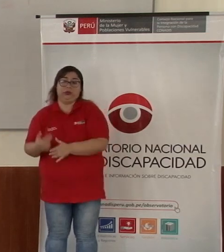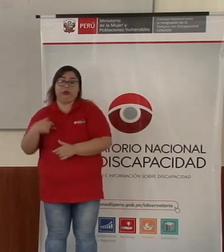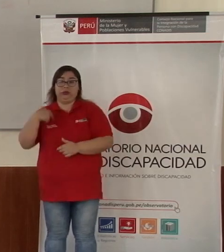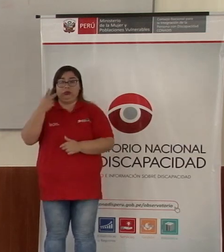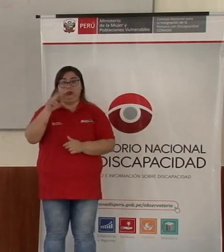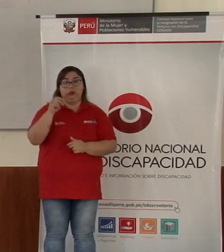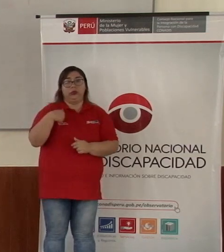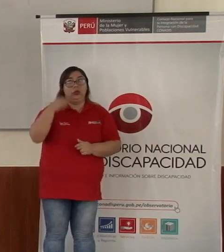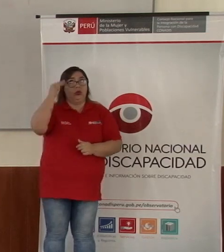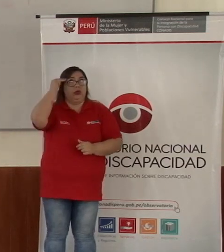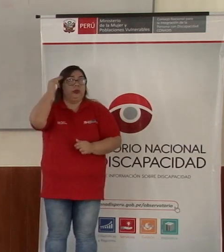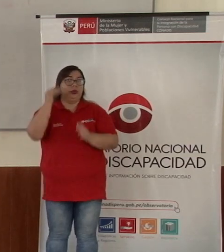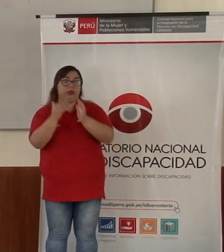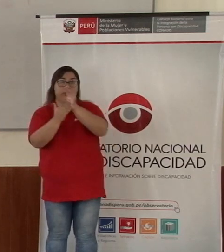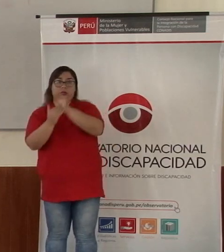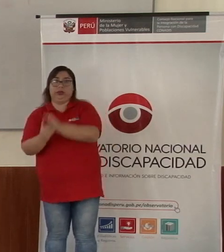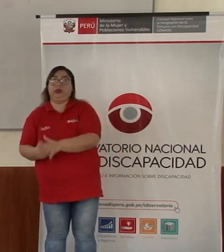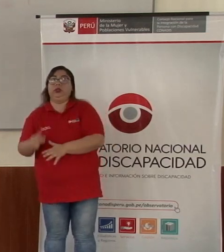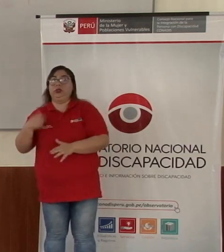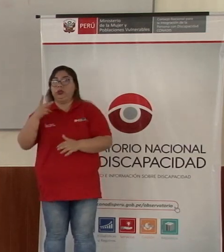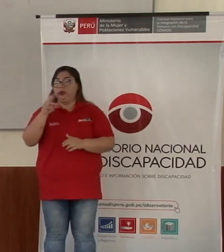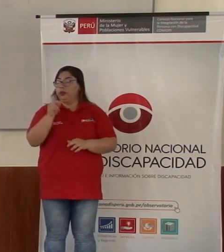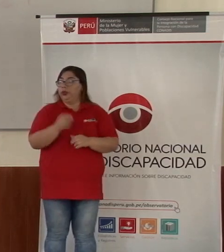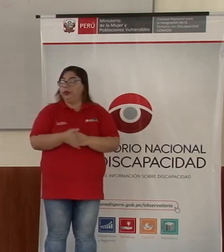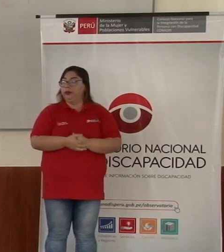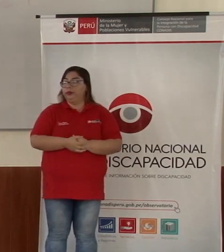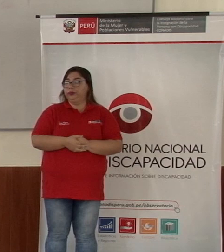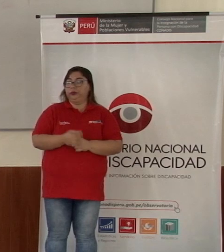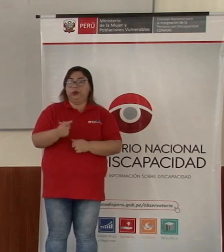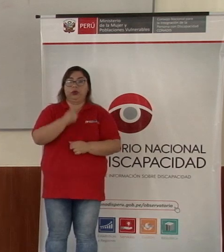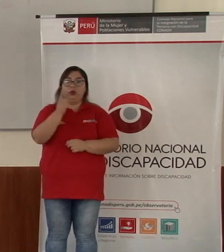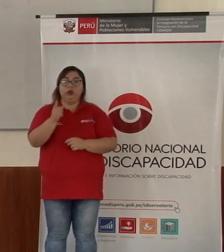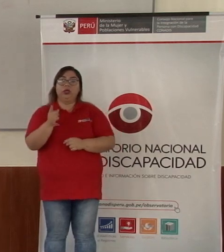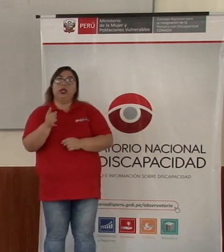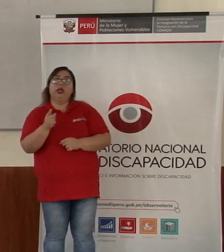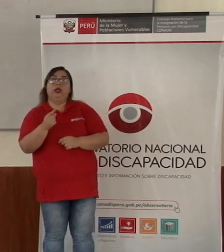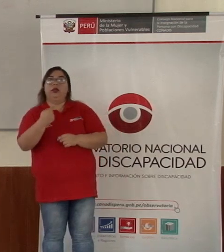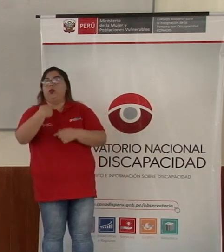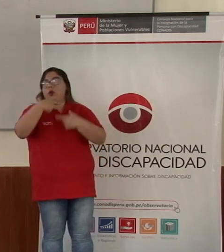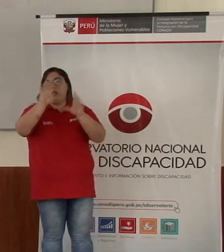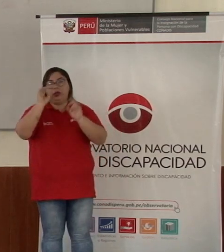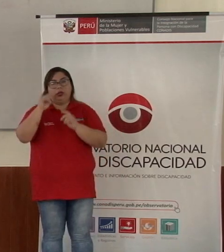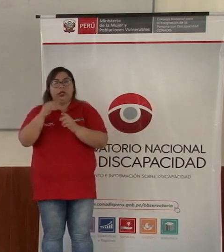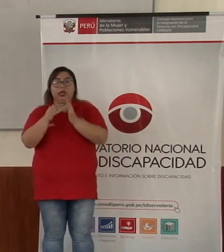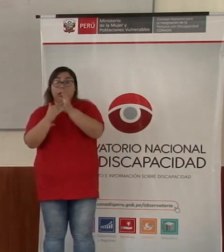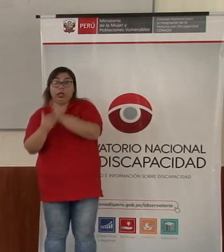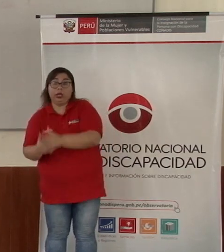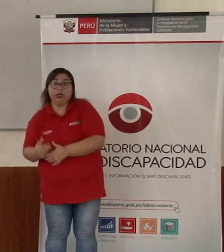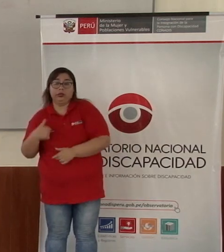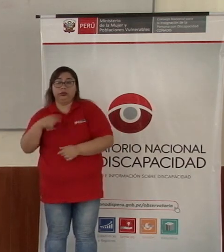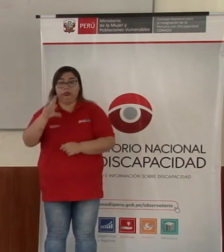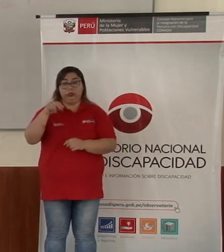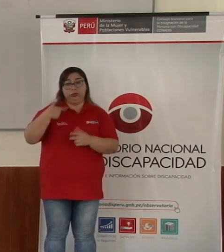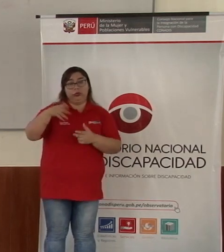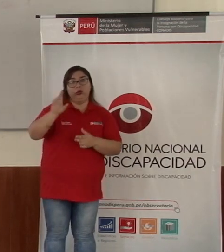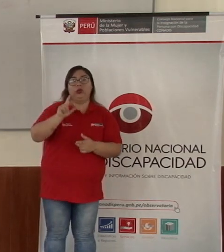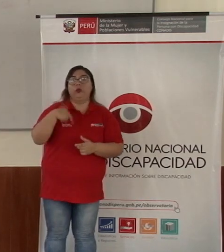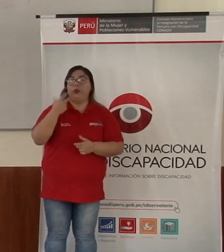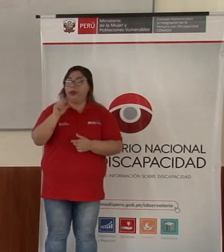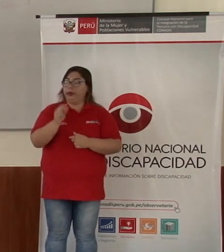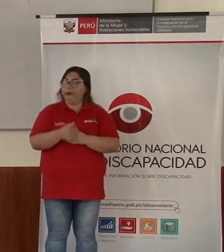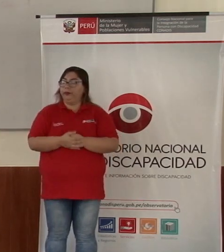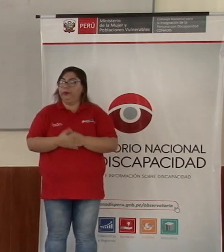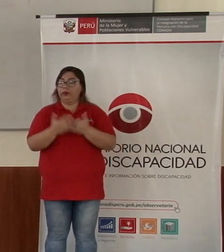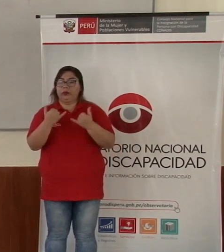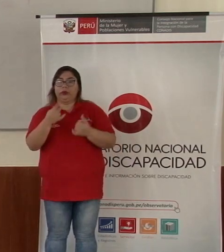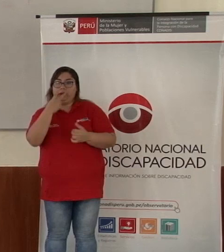por una deficiencia mental no me pueden discriminar, por una deficiencia X no me pueden discriminar. Y esto es